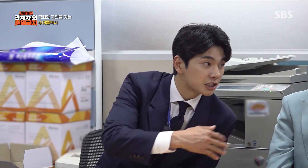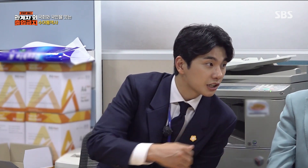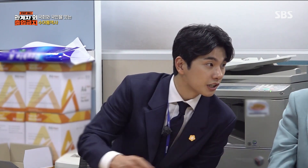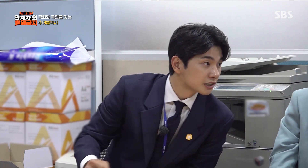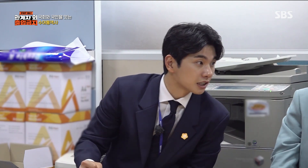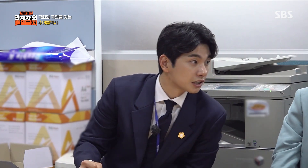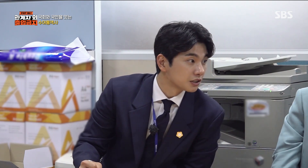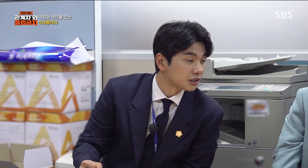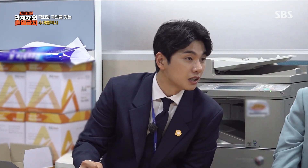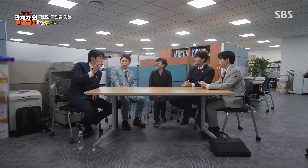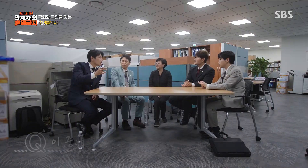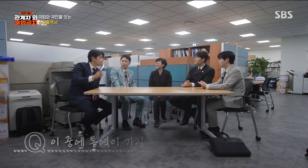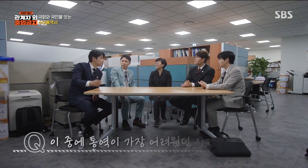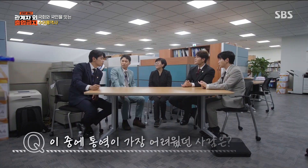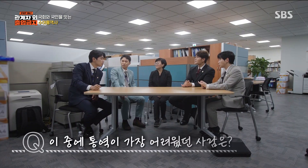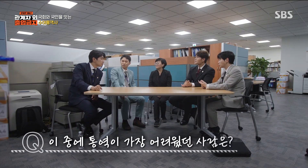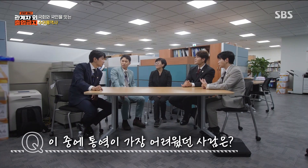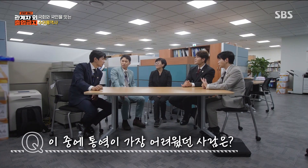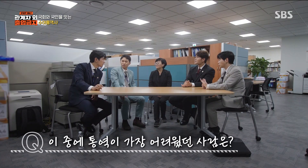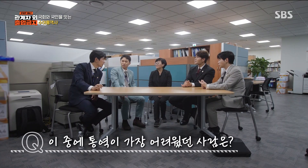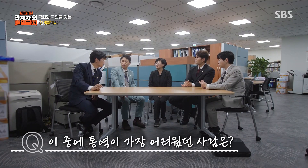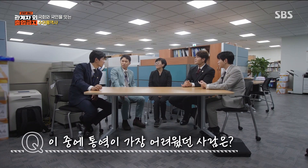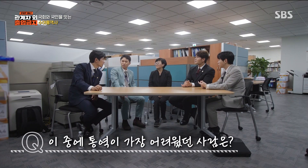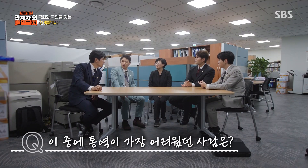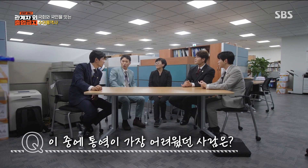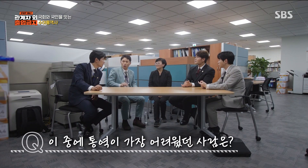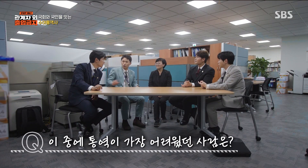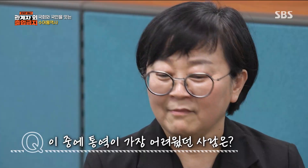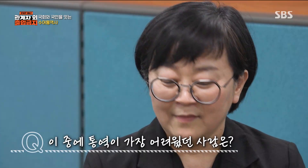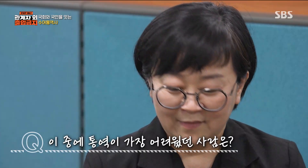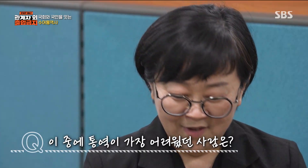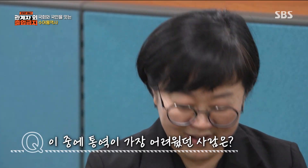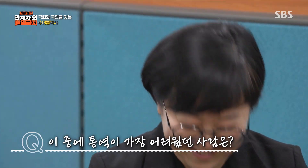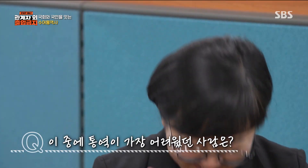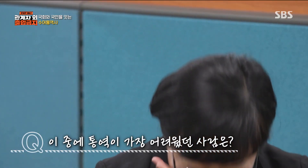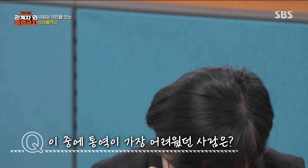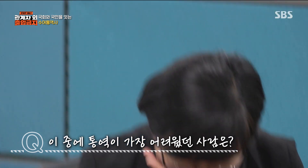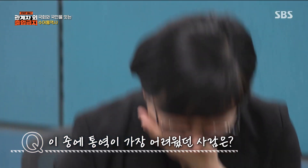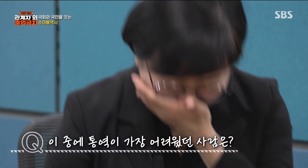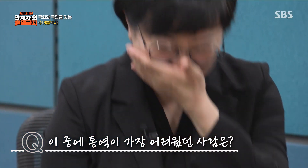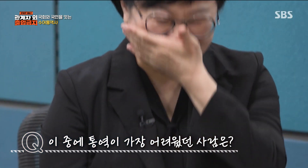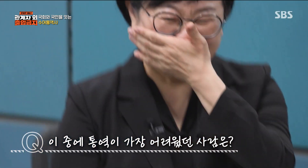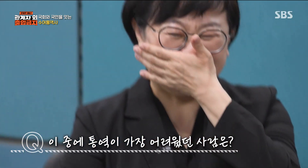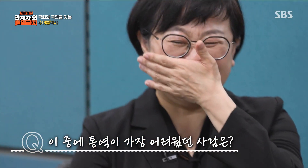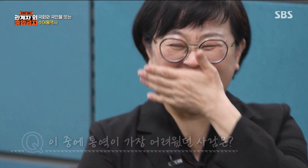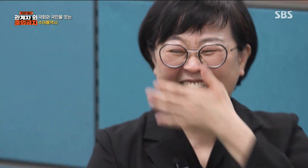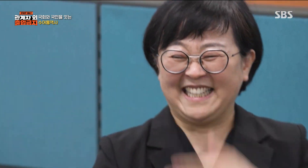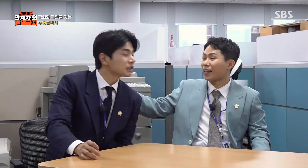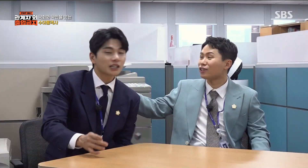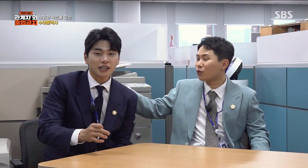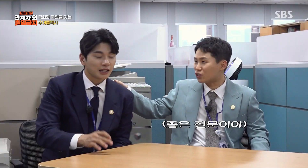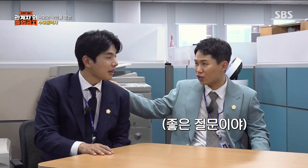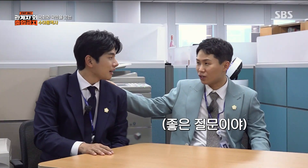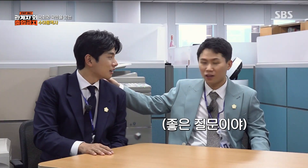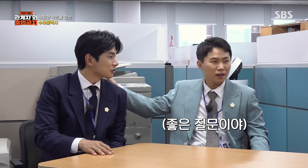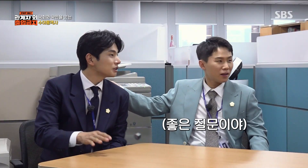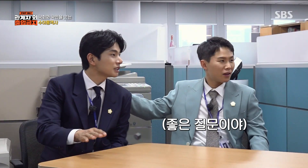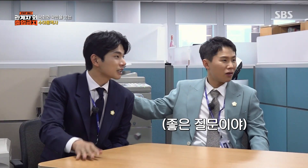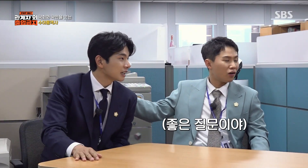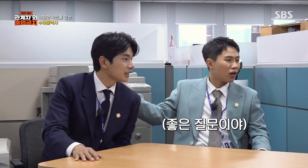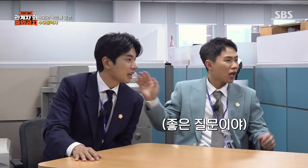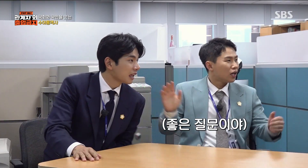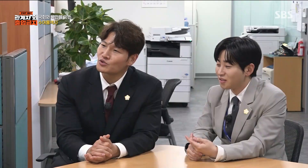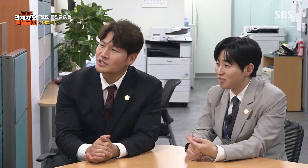4명이 다 기자회견 했잖아요. 누가 누가 브리핑할 때 제일 힘들었나요. 궁금하다 궁금하다 궁금하다. 나이스 캐션.